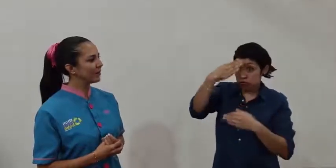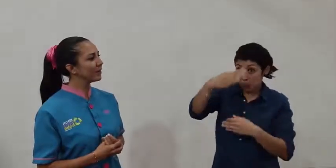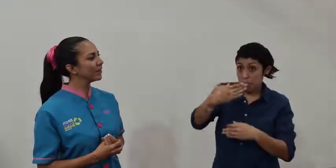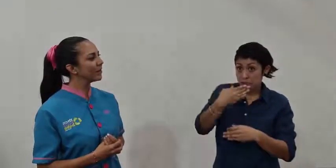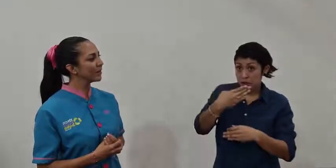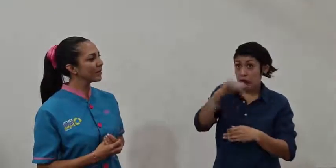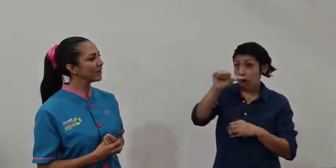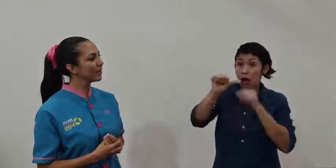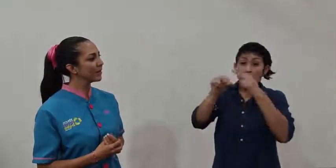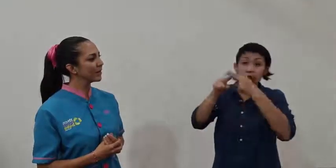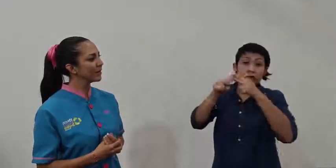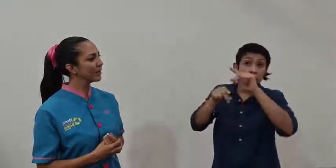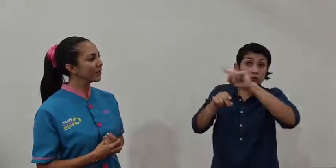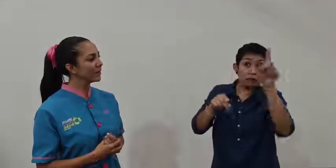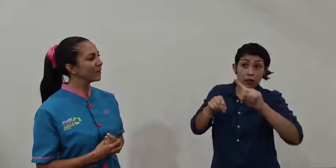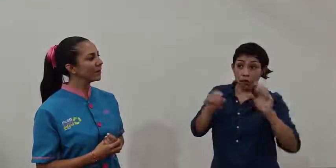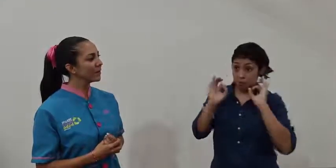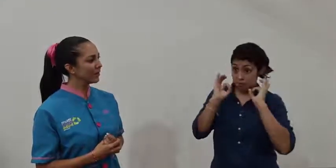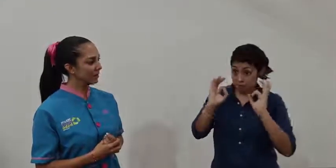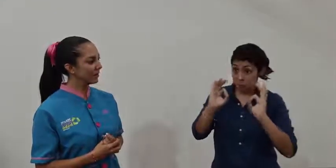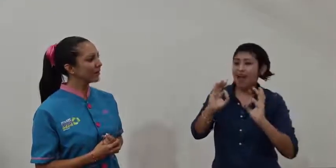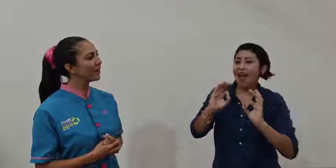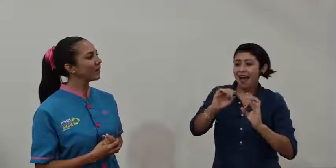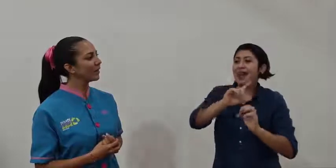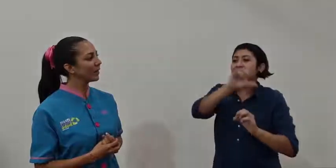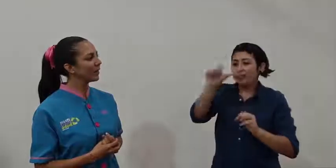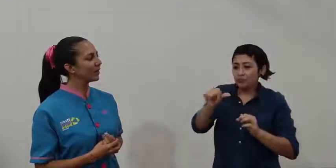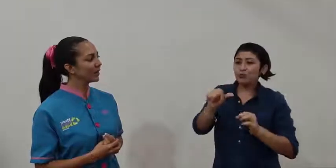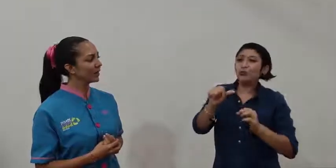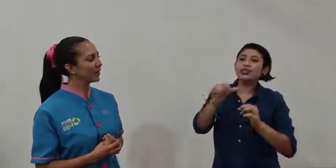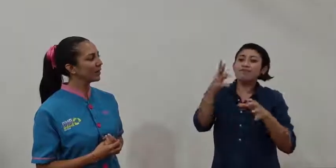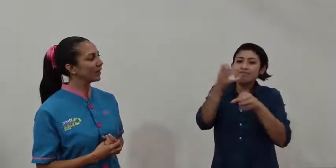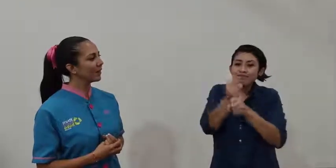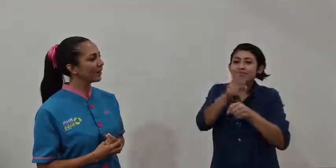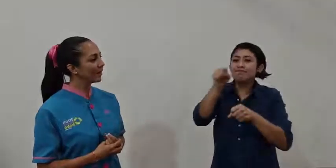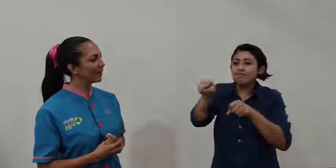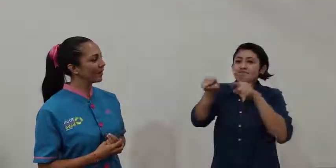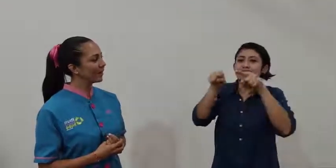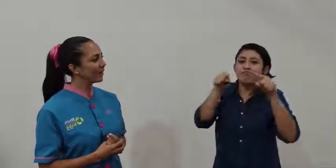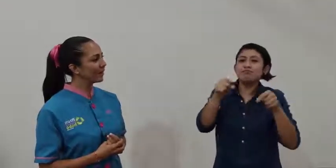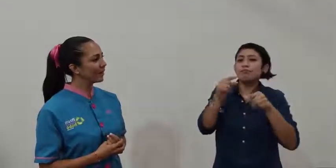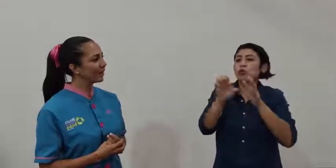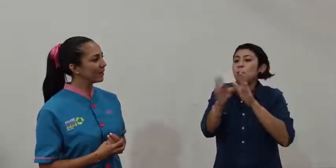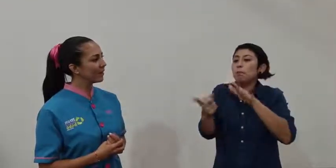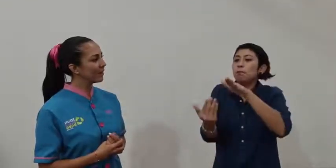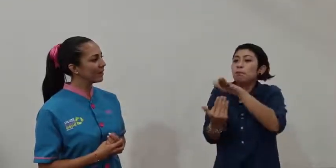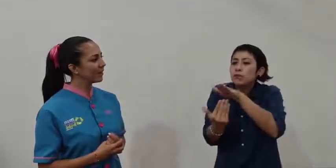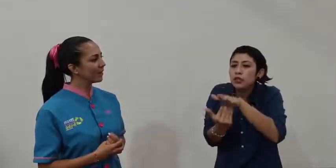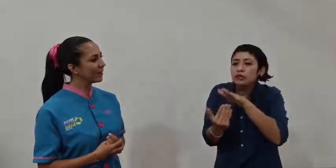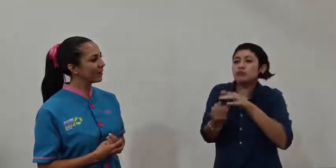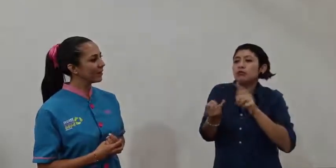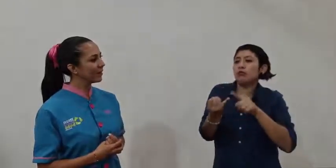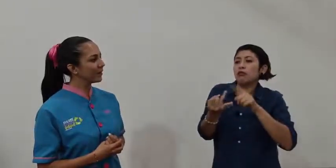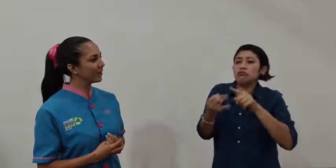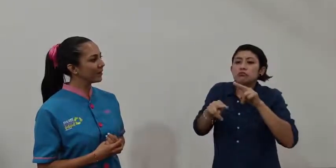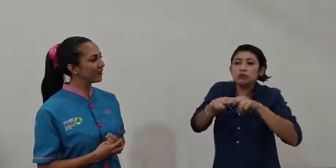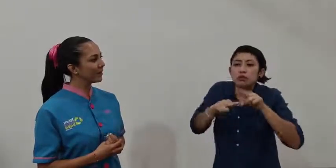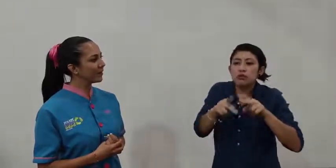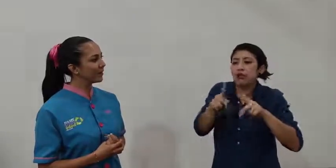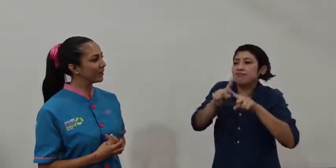De la A, B, C, D hasta la Z. Y bueno, después es importante también comprender que cada